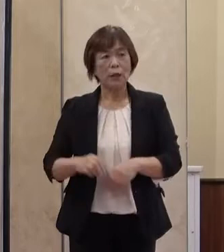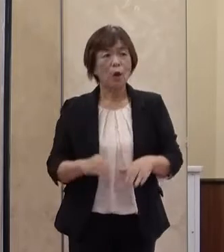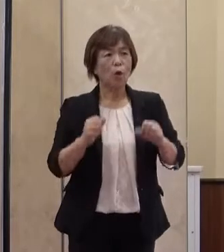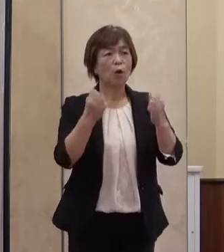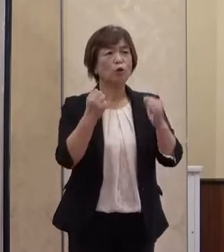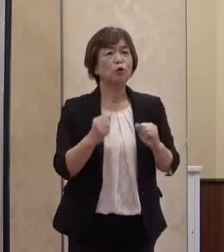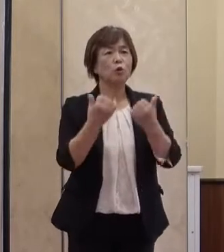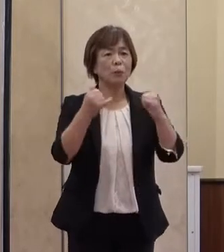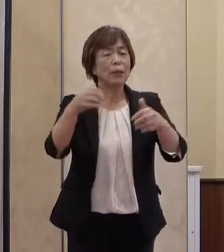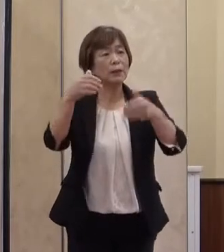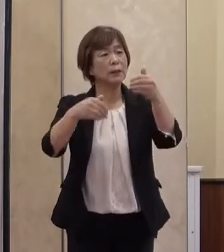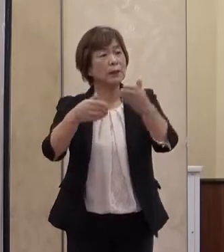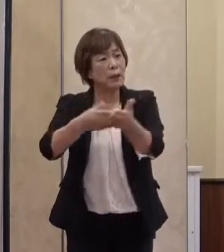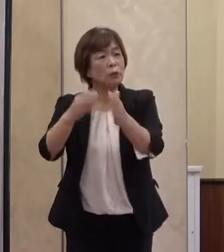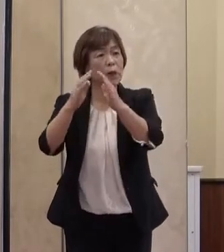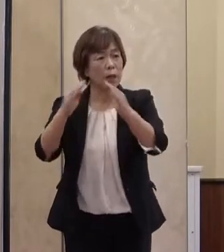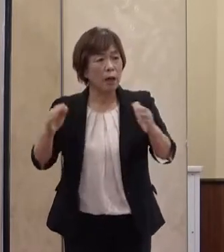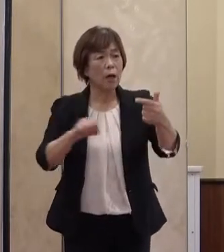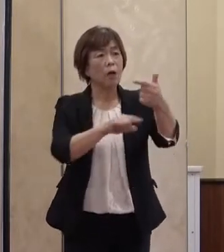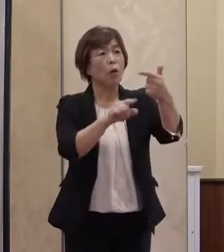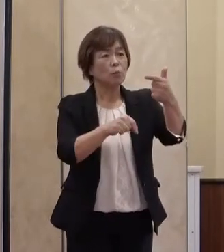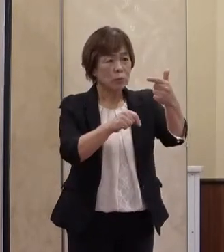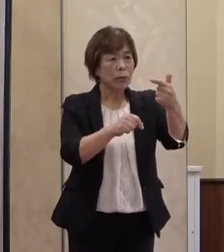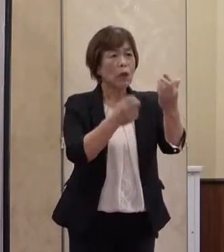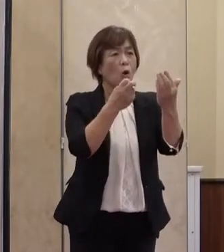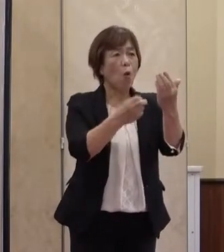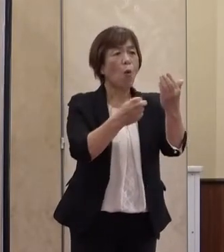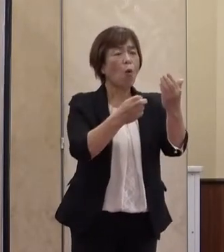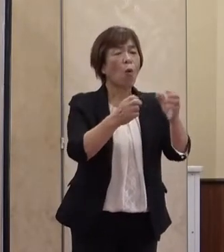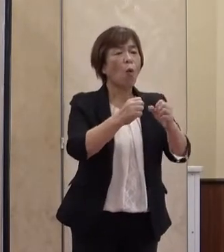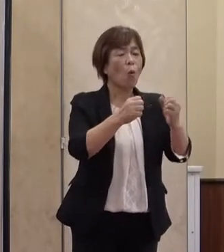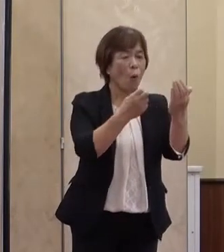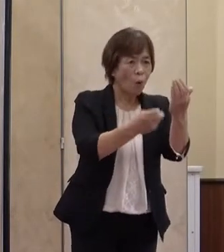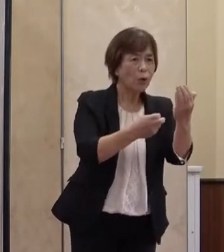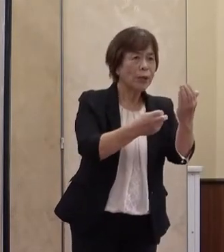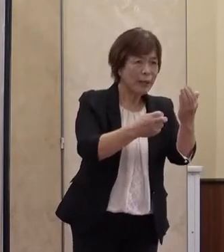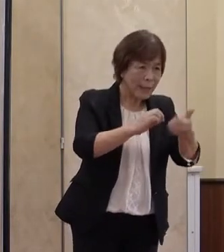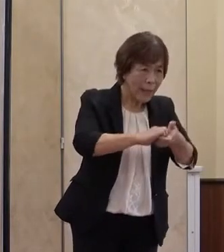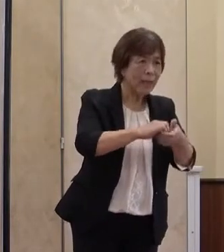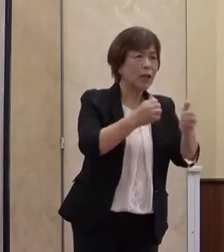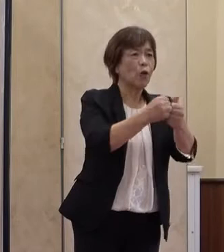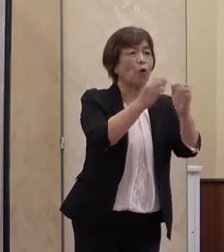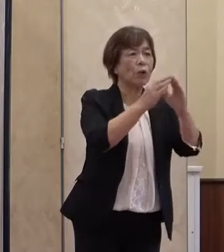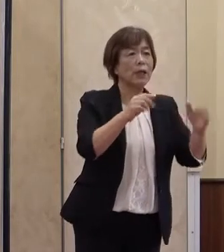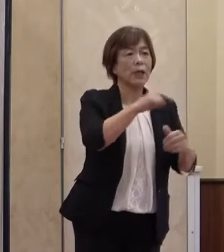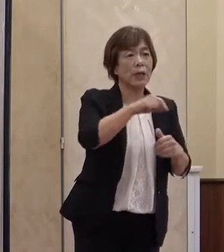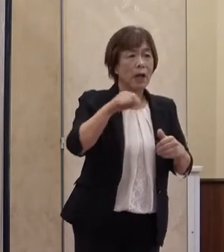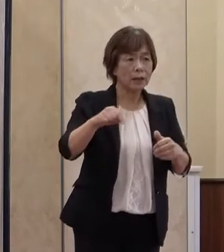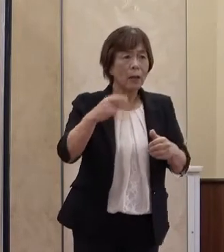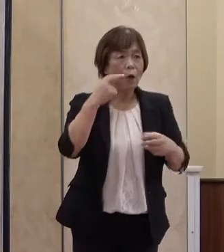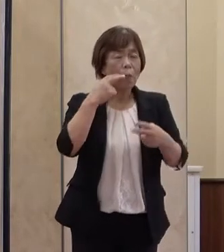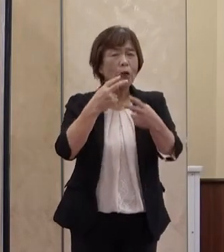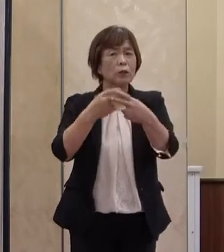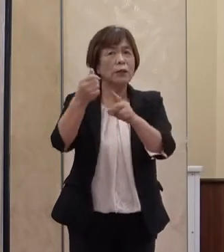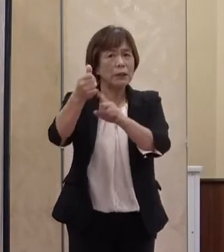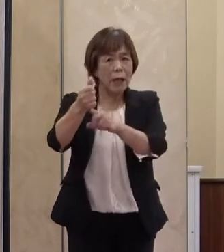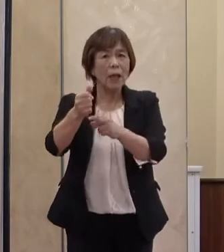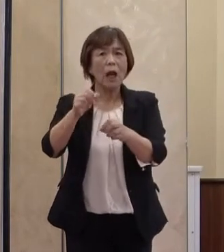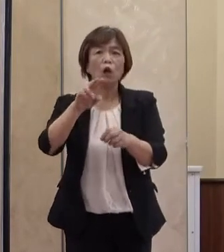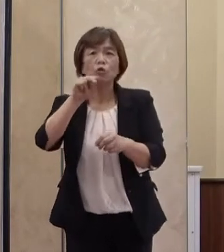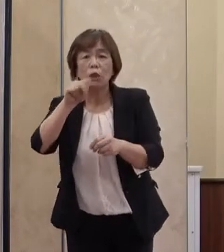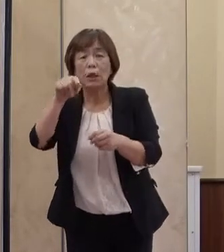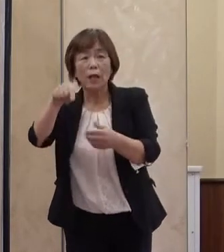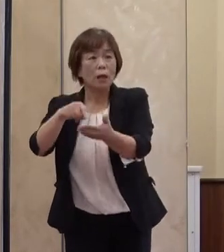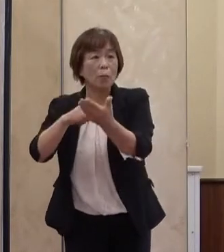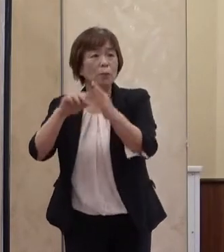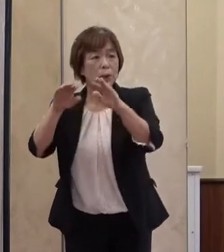会であったりだとか、あるいはこれまで6月の法廷協議会であったりだとか、5月中には14日に、これ、松井市長がツイッターでも発言されてますけれども、よ